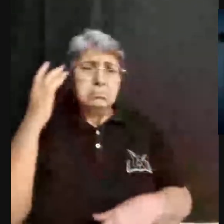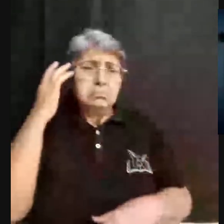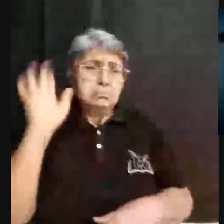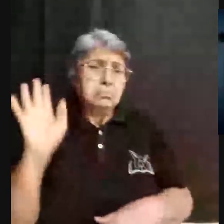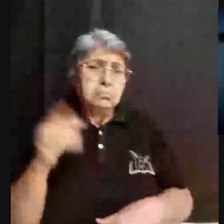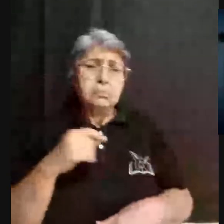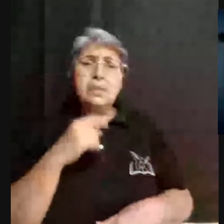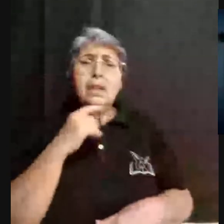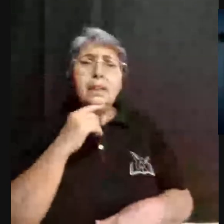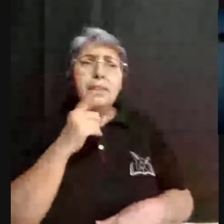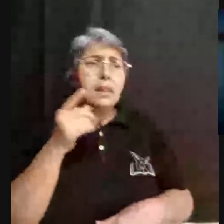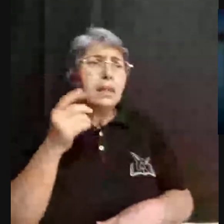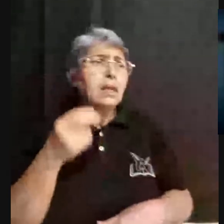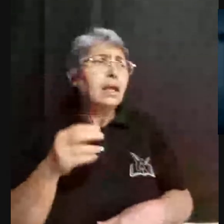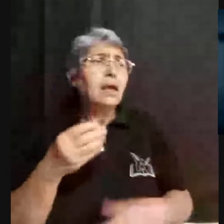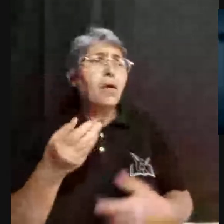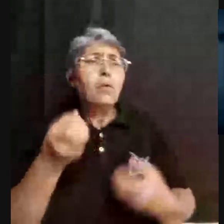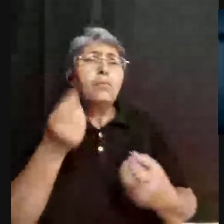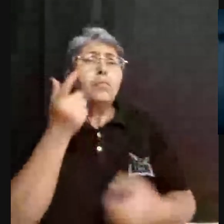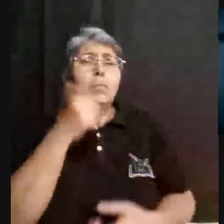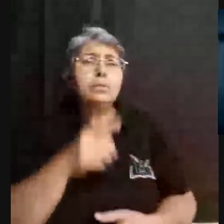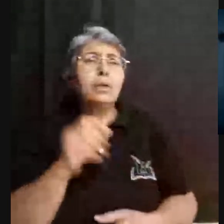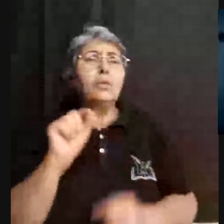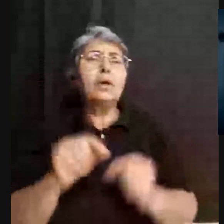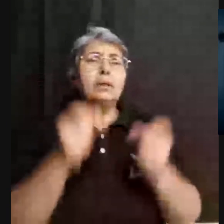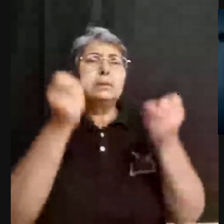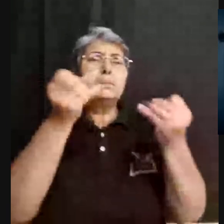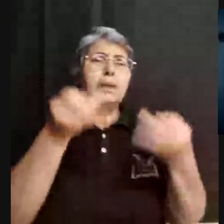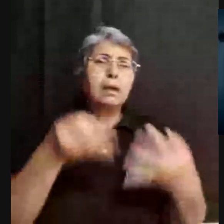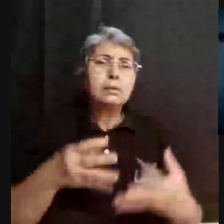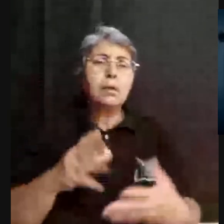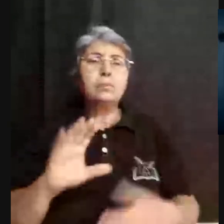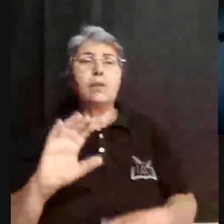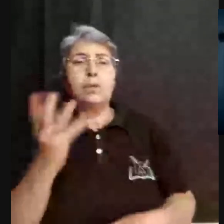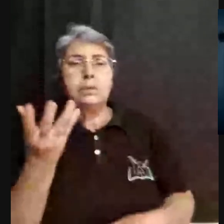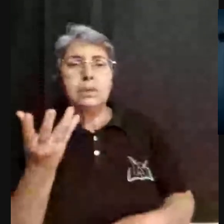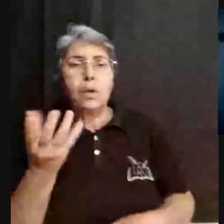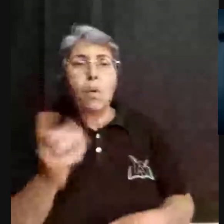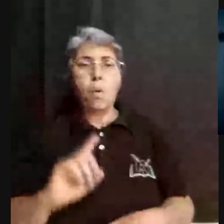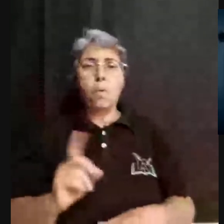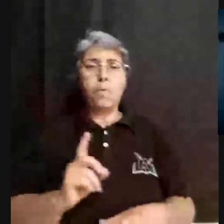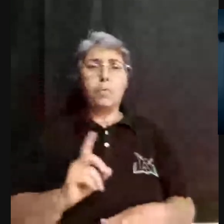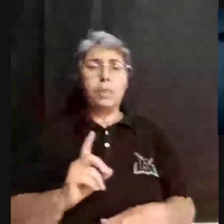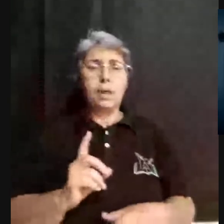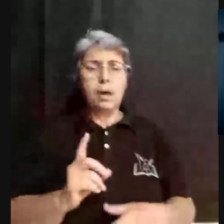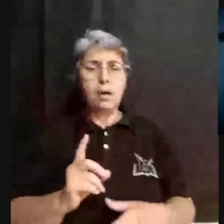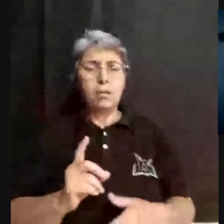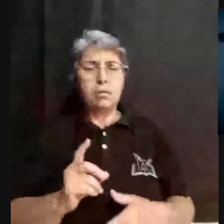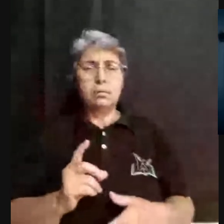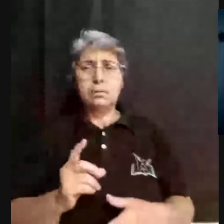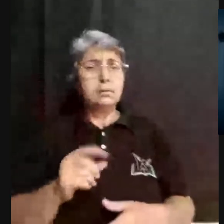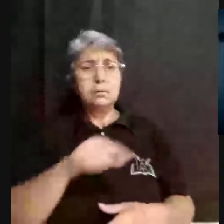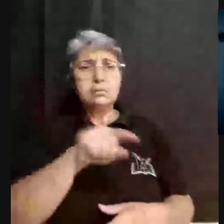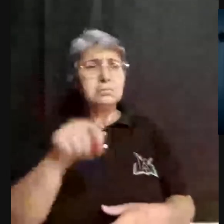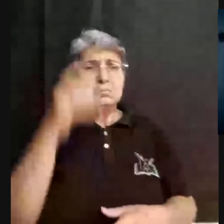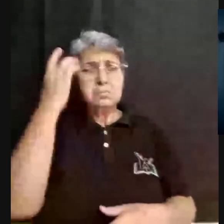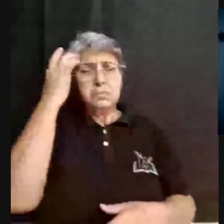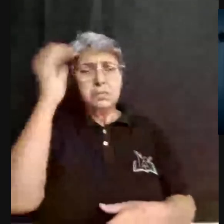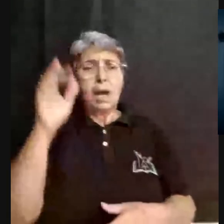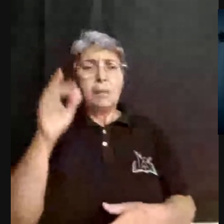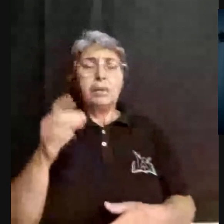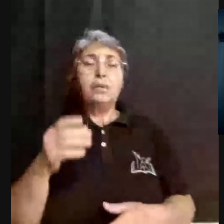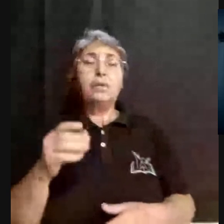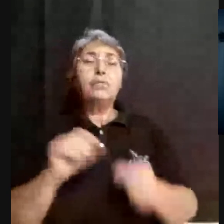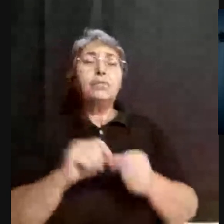sabe dizer o que é o certo para se fazer nesse momento. E ninguém saberia dizer se